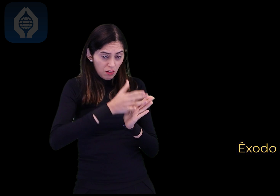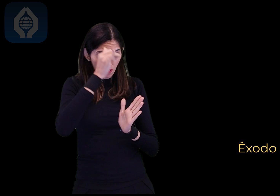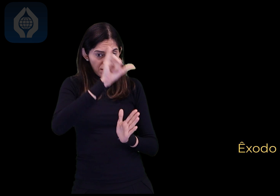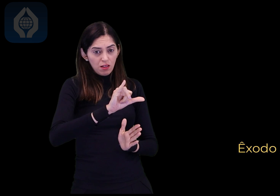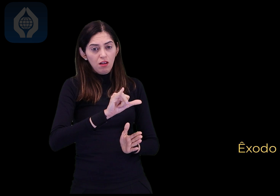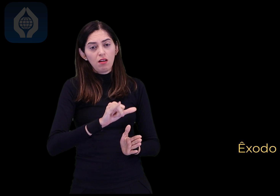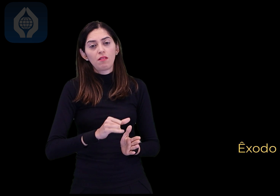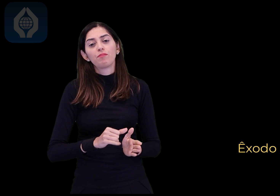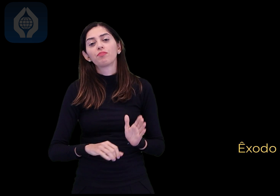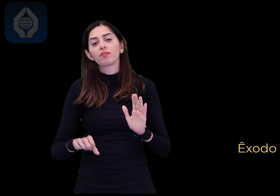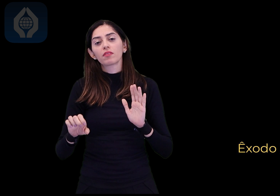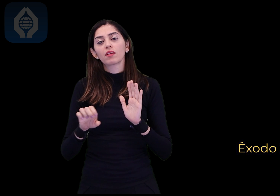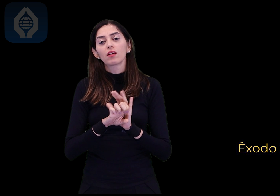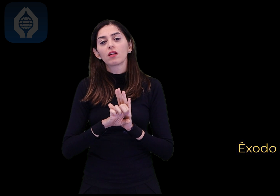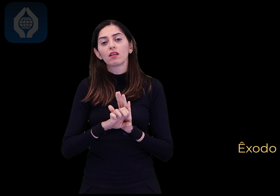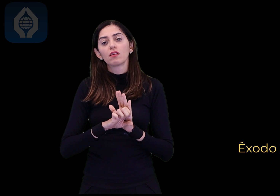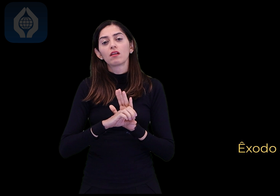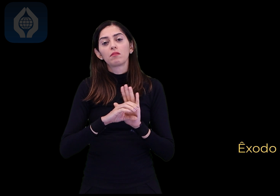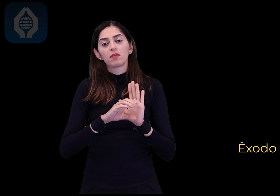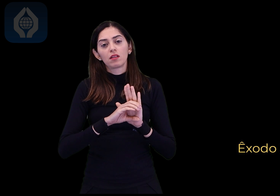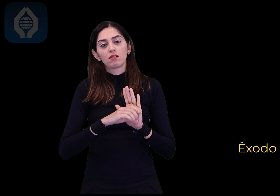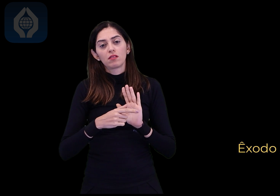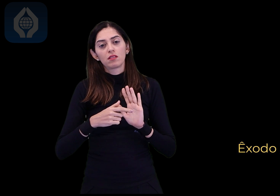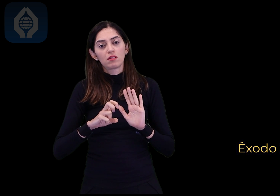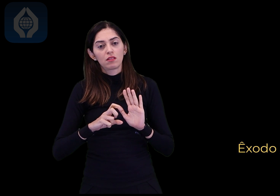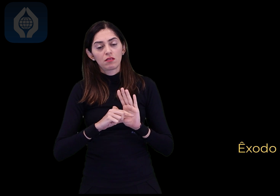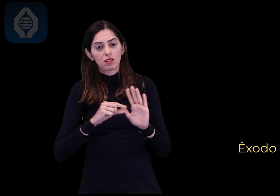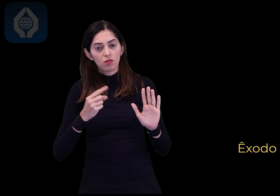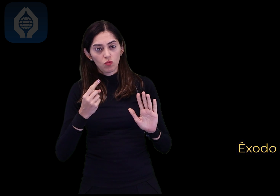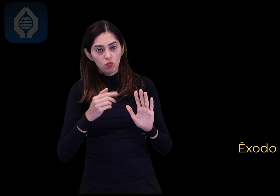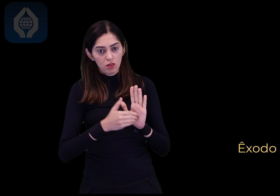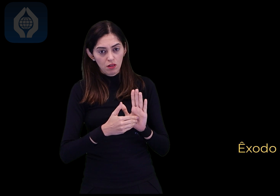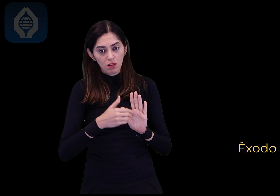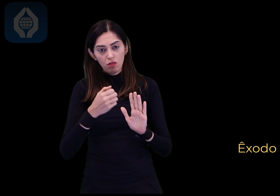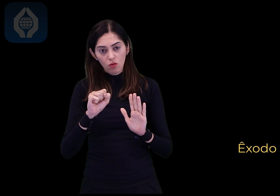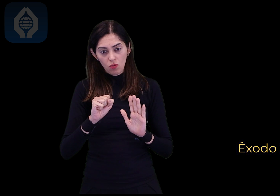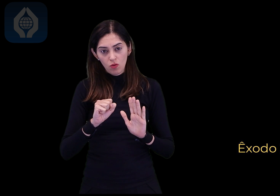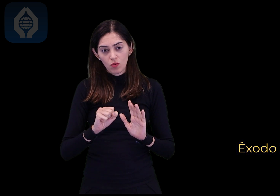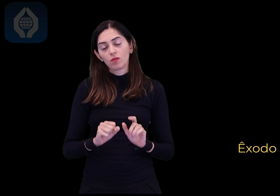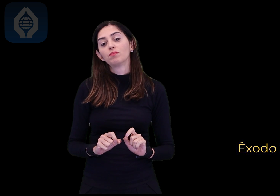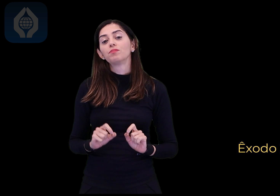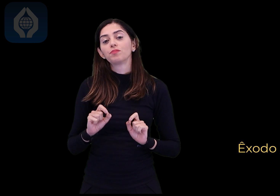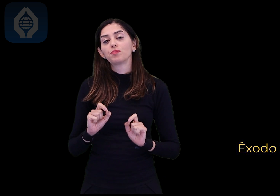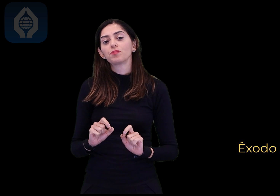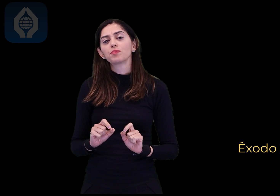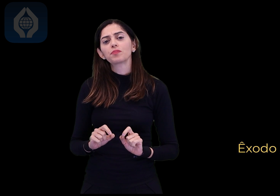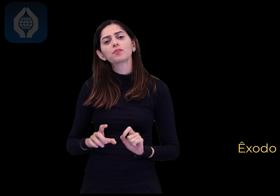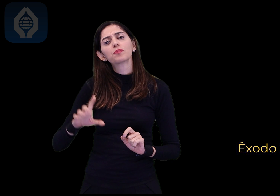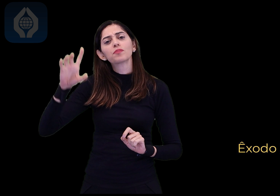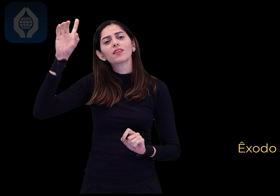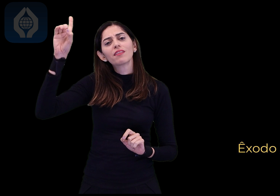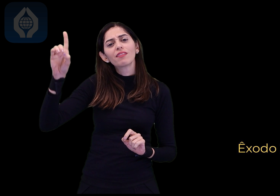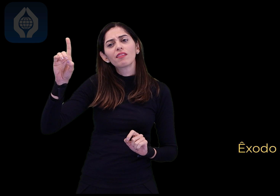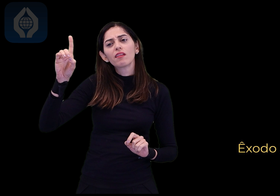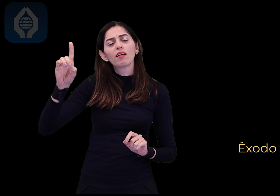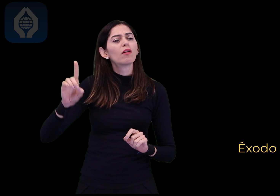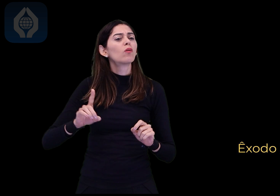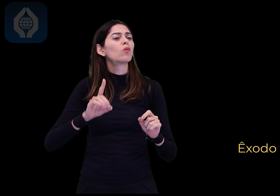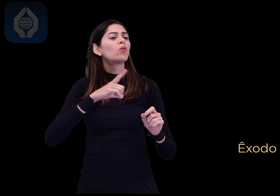Note, isso não significa que Deus não estaria mais em todo lugar. Mesmo ele vindo habitar